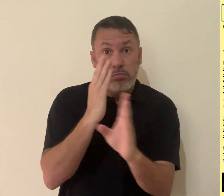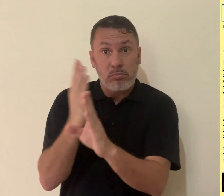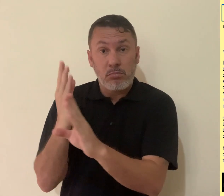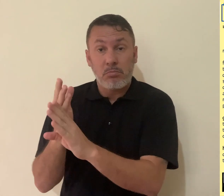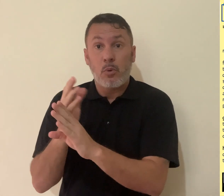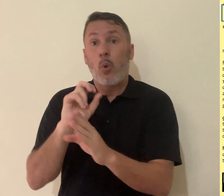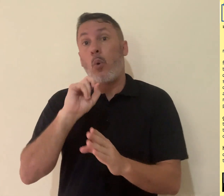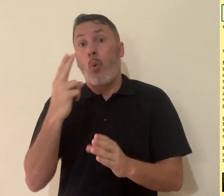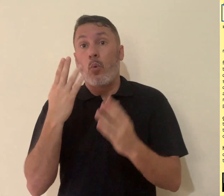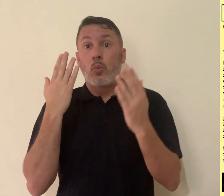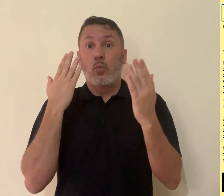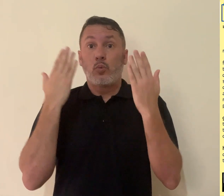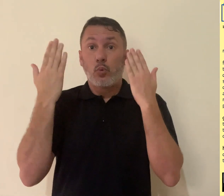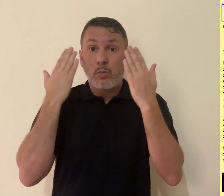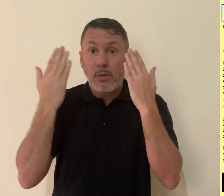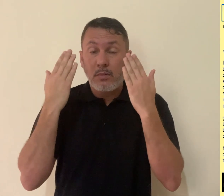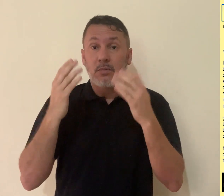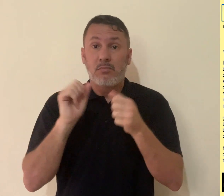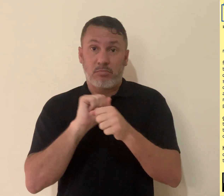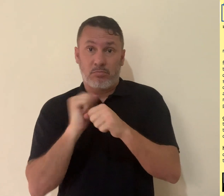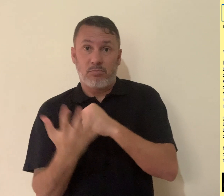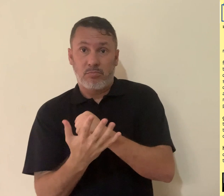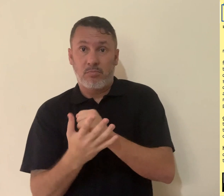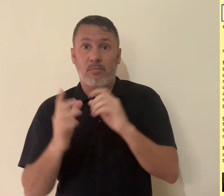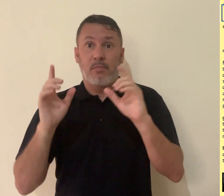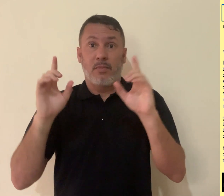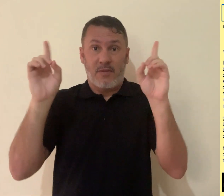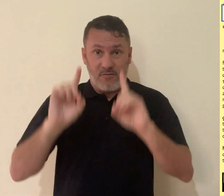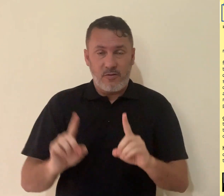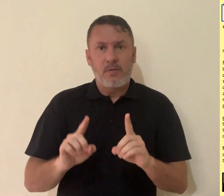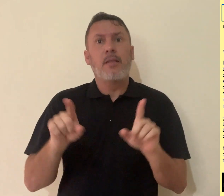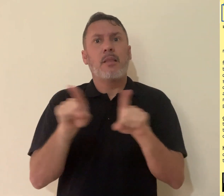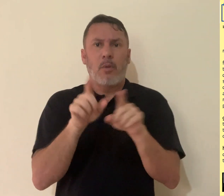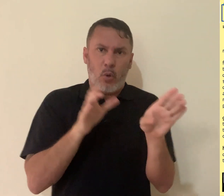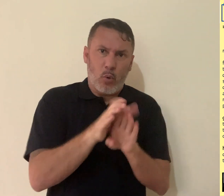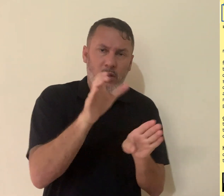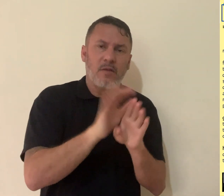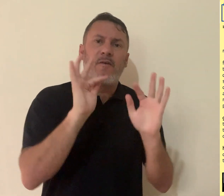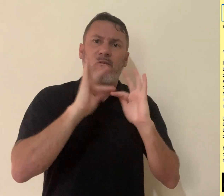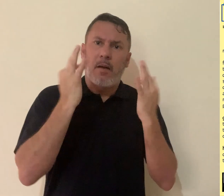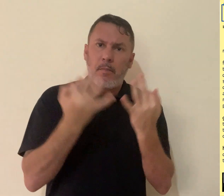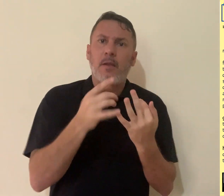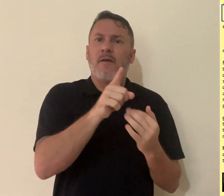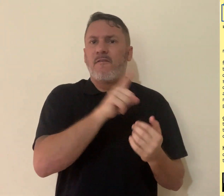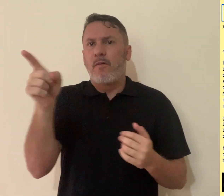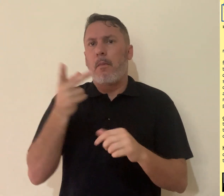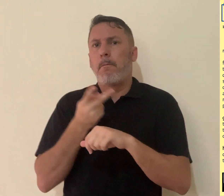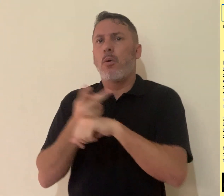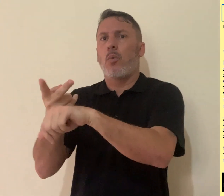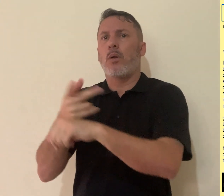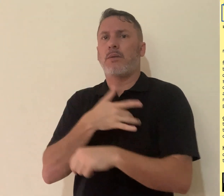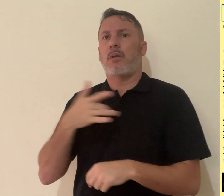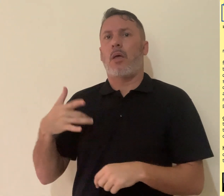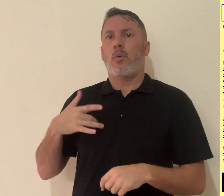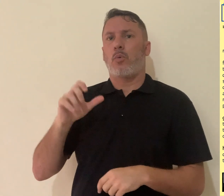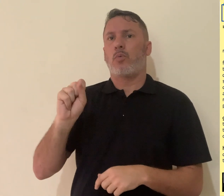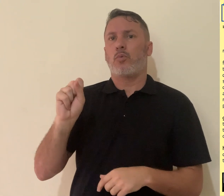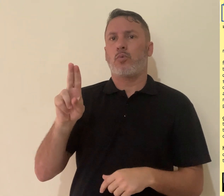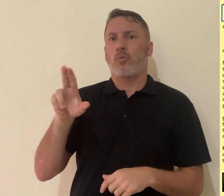deficiência diagnosticados ou com sintomas da convide 19 ou seus familiares para buscar tratamento